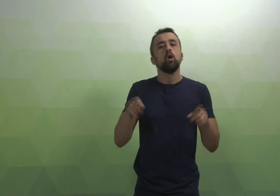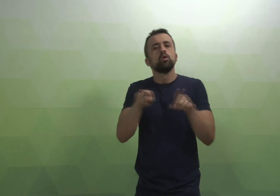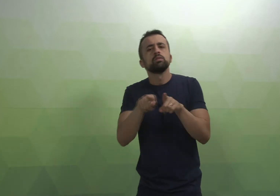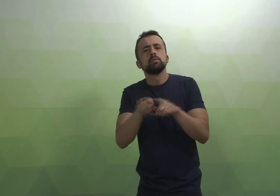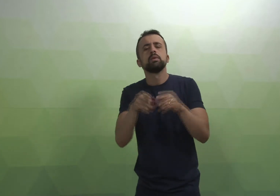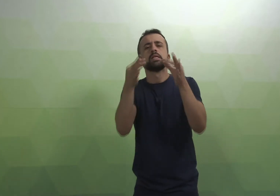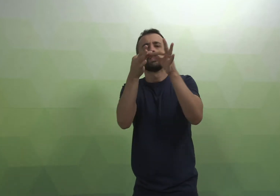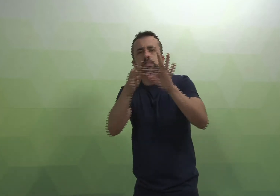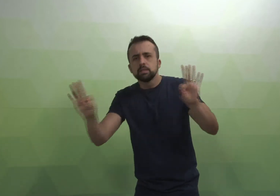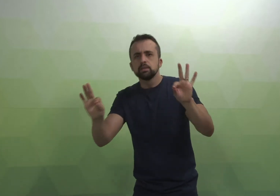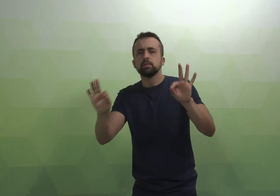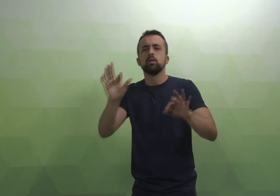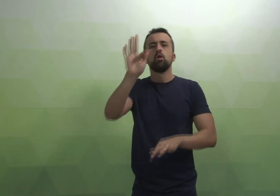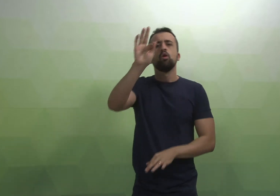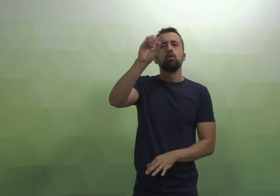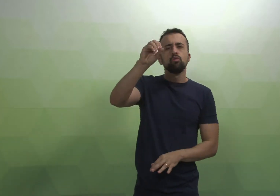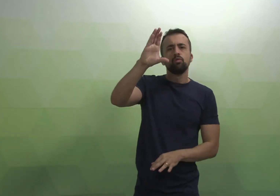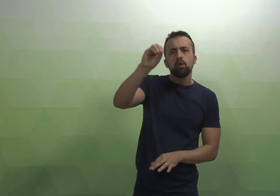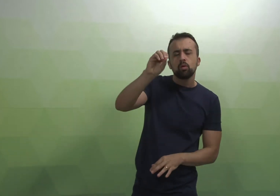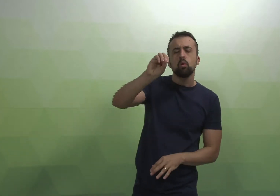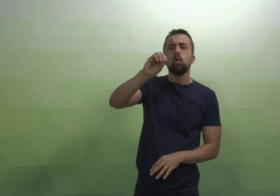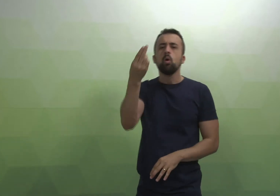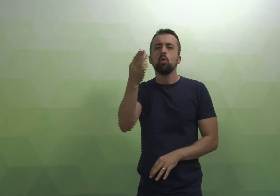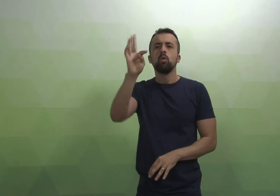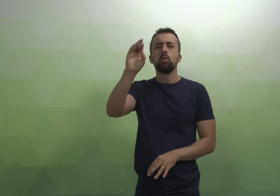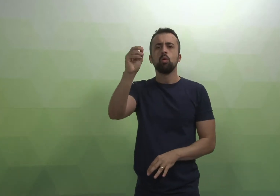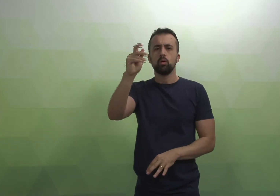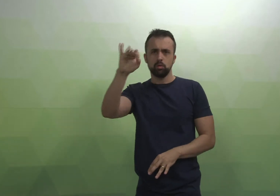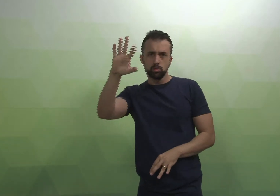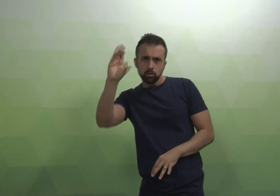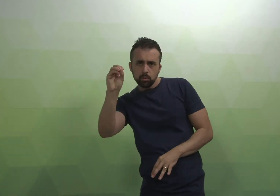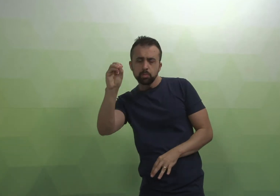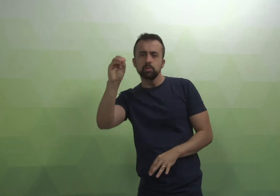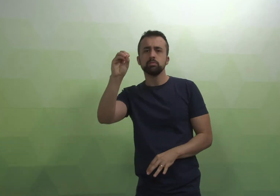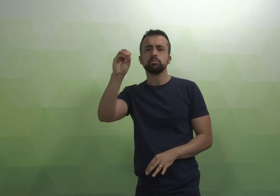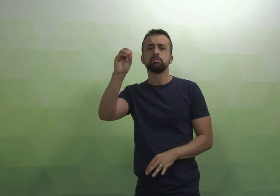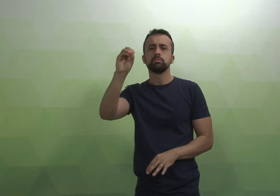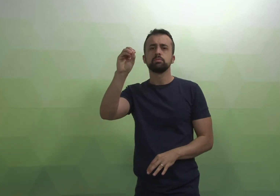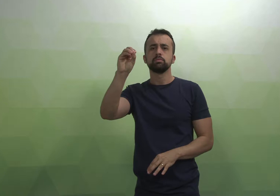e se as construções são com foco ou tópico,